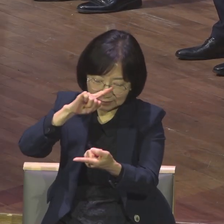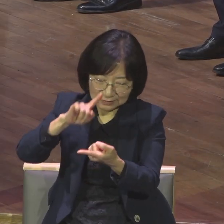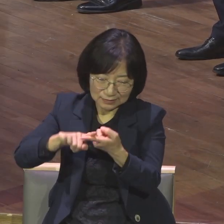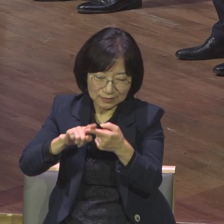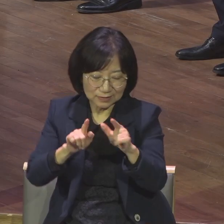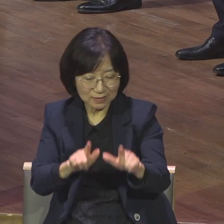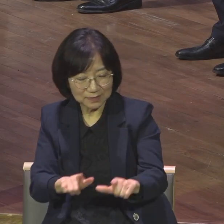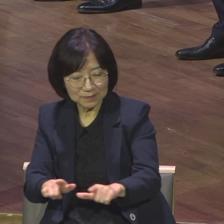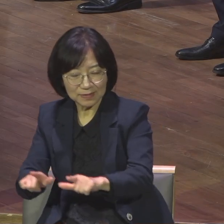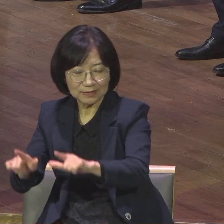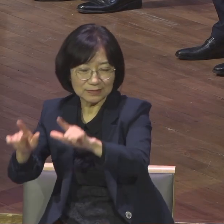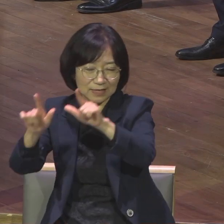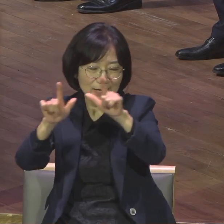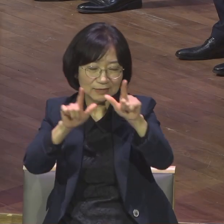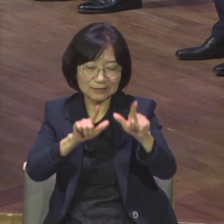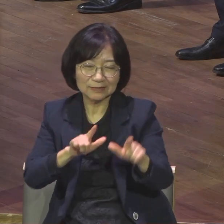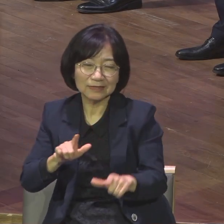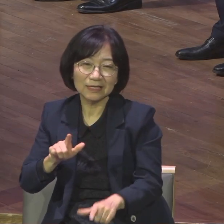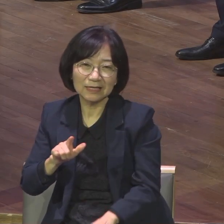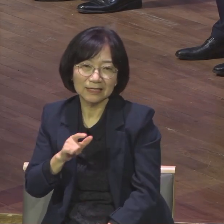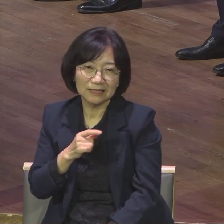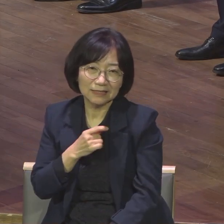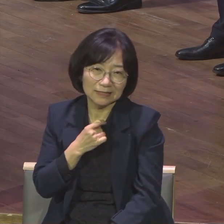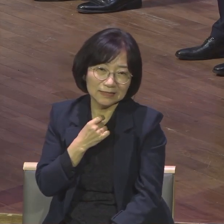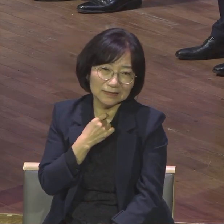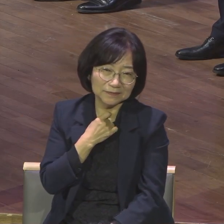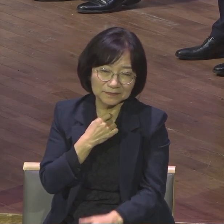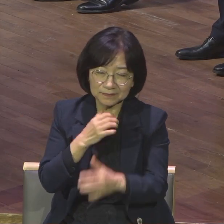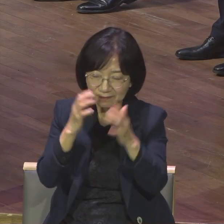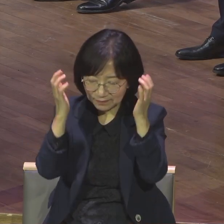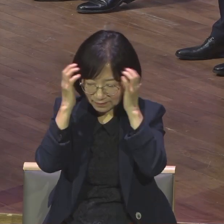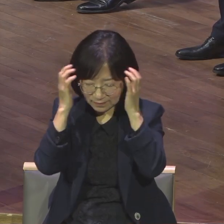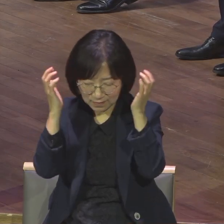나 그렇게만 살으리